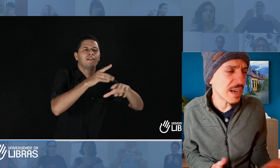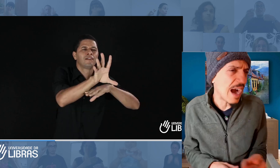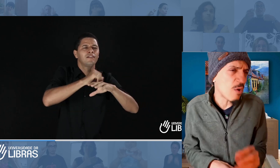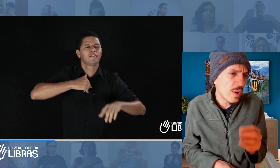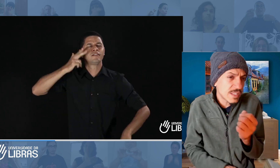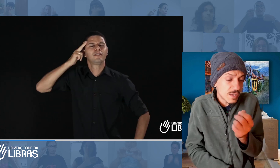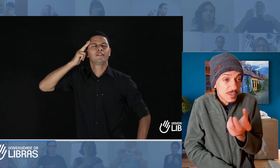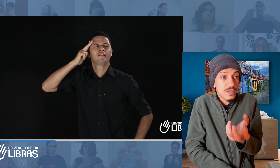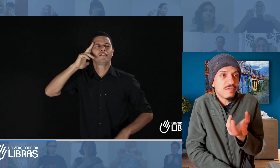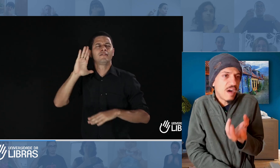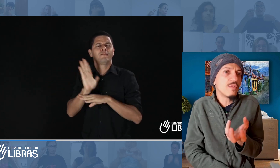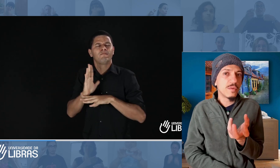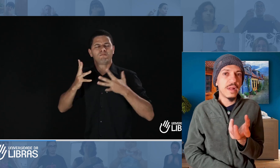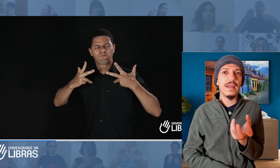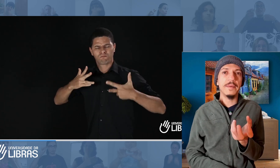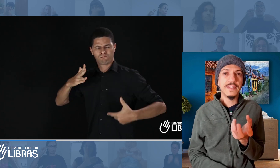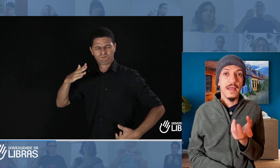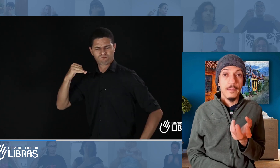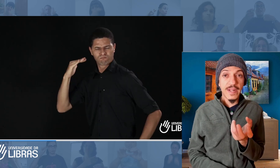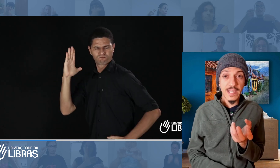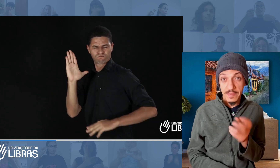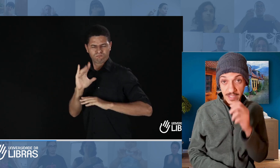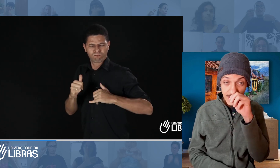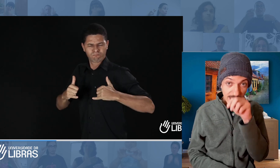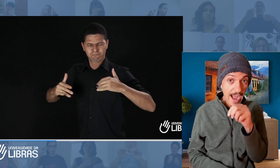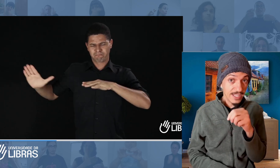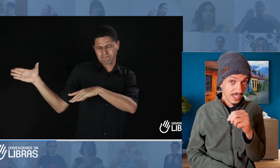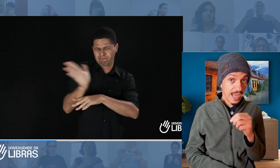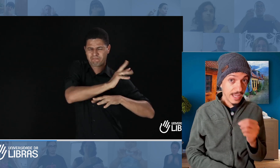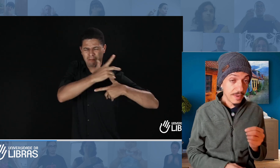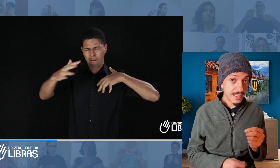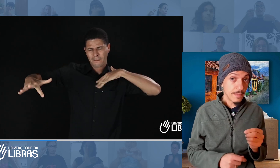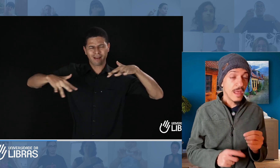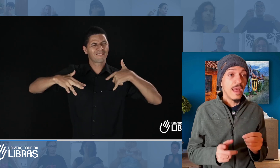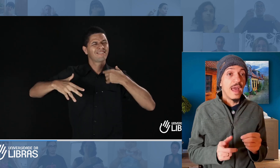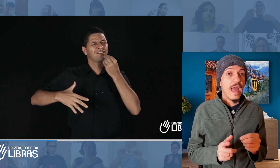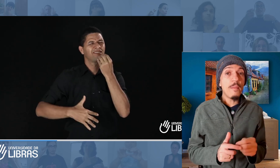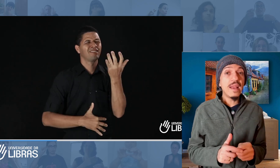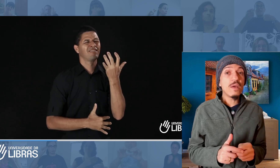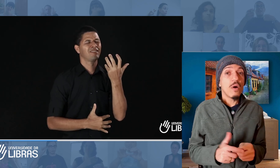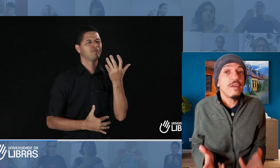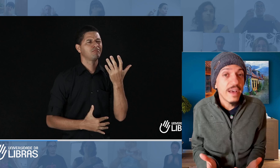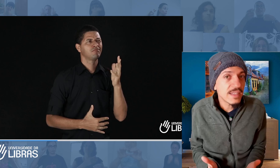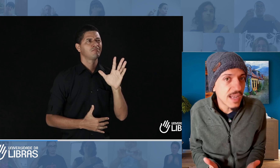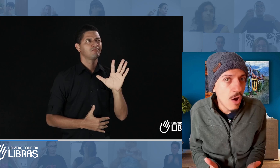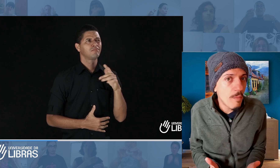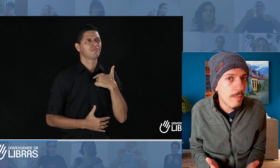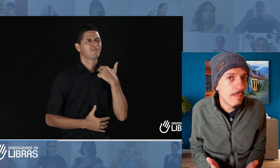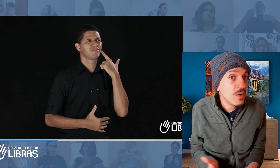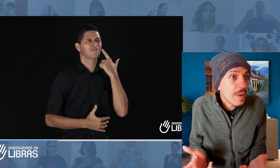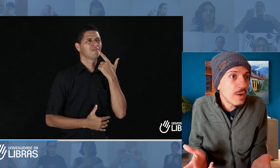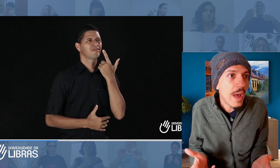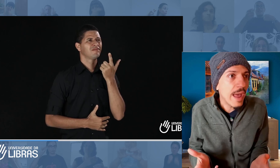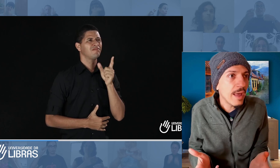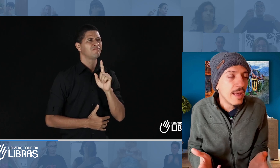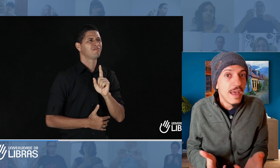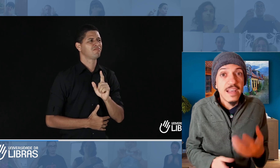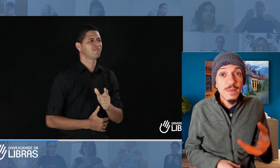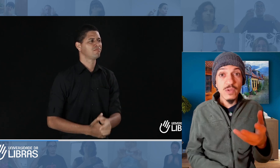desmistificar coisas que as pessoas falam sobre a Libras. Por exemplo, tem gente que acha que a Libras é uma língua universal, mas não é. E as pessoas